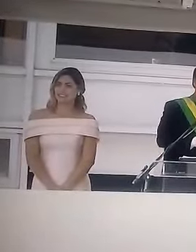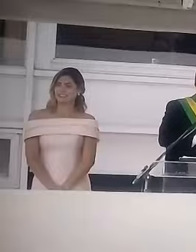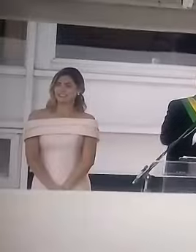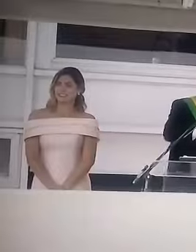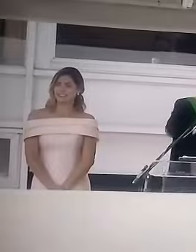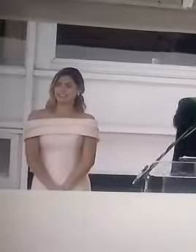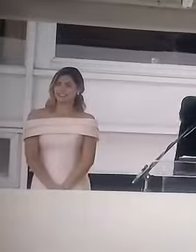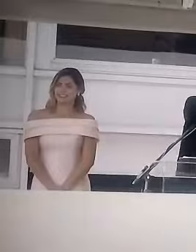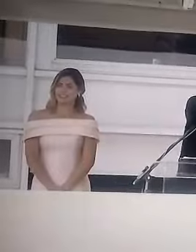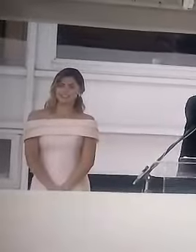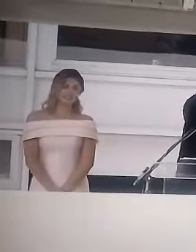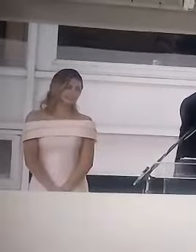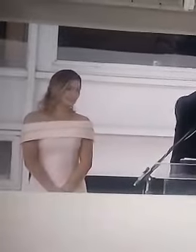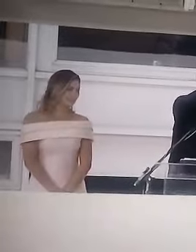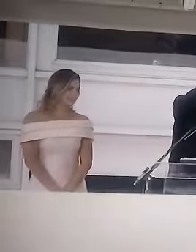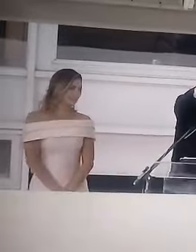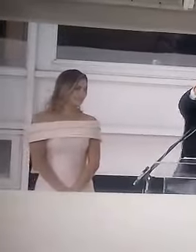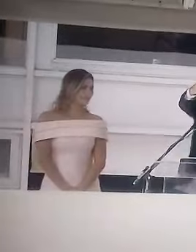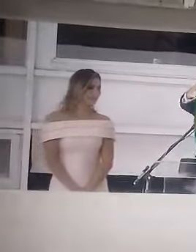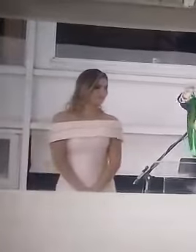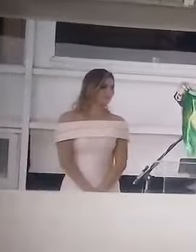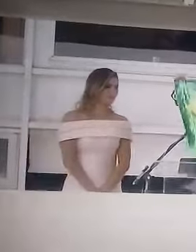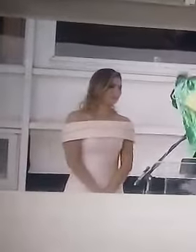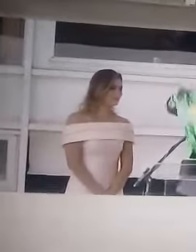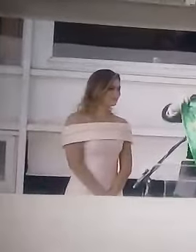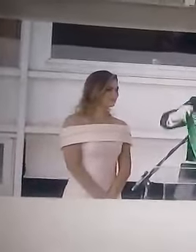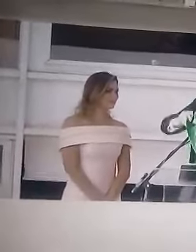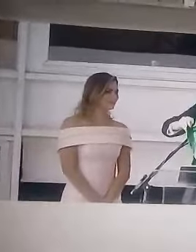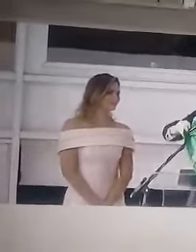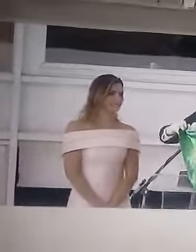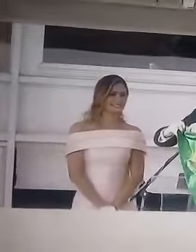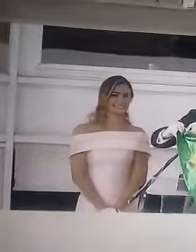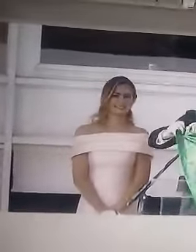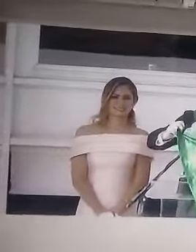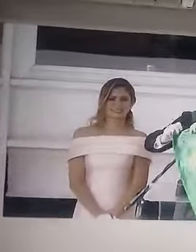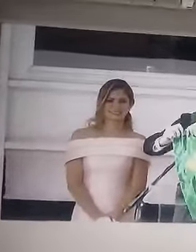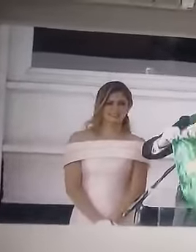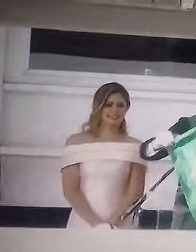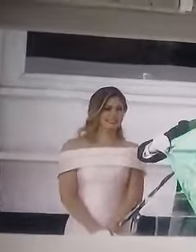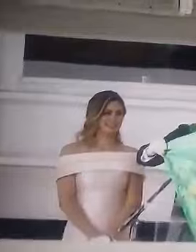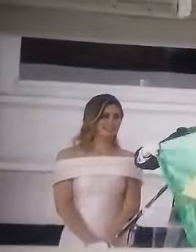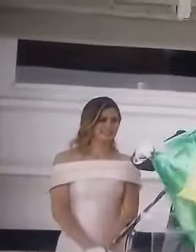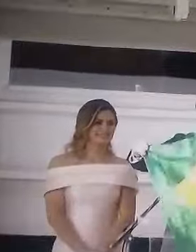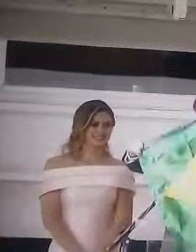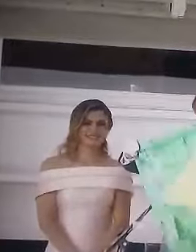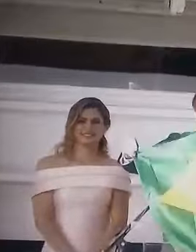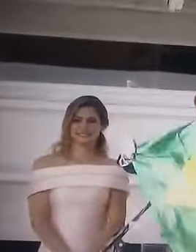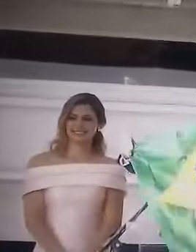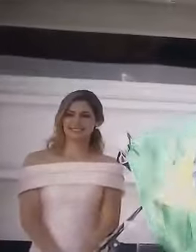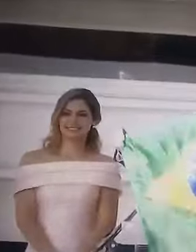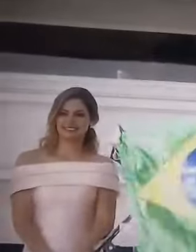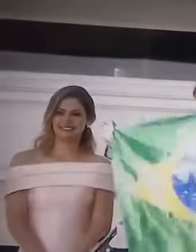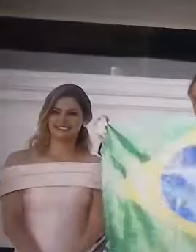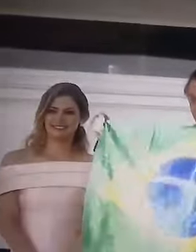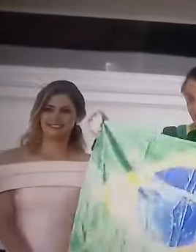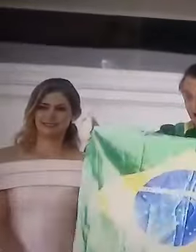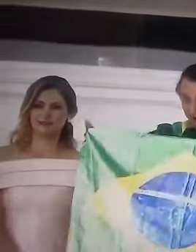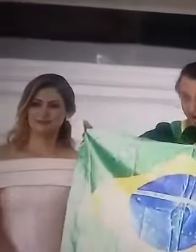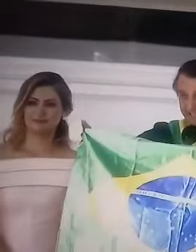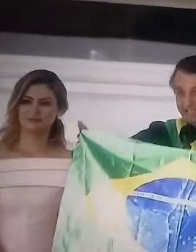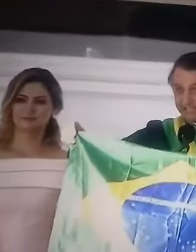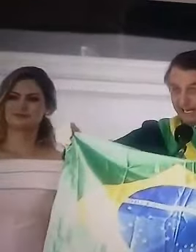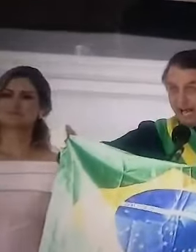Ele pega a bandeira junto com o vice Hamilton Mourão e agora volta a falar. Essa bandeira